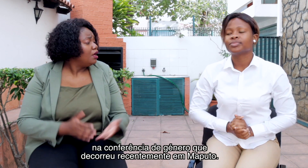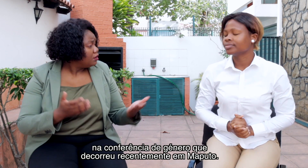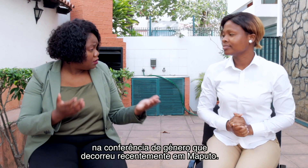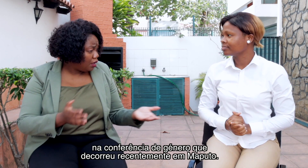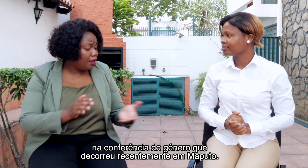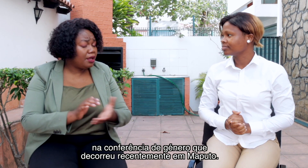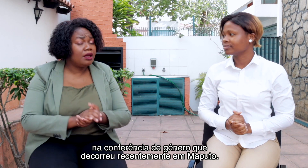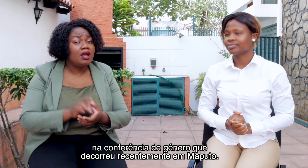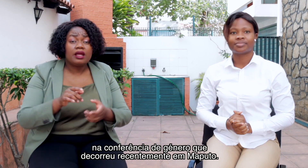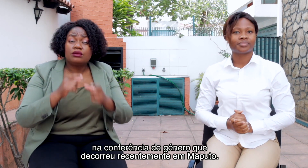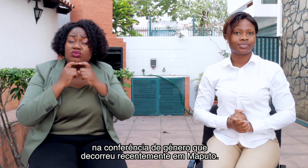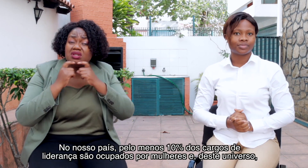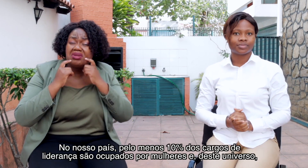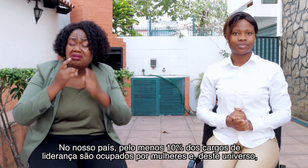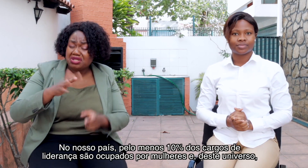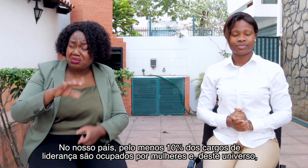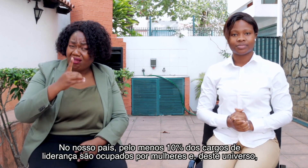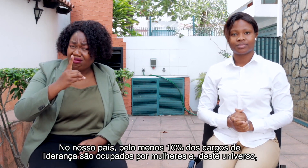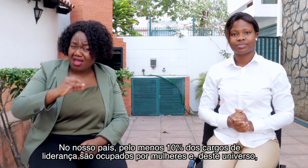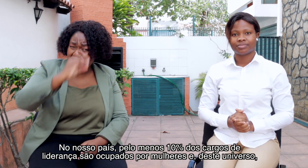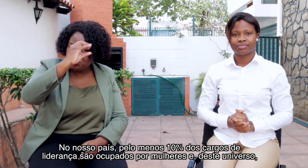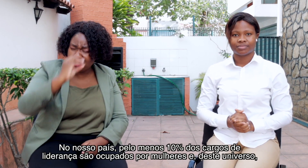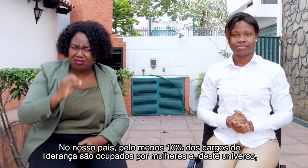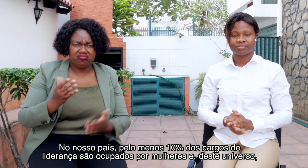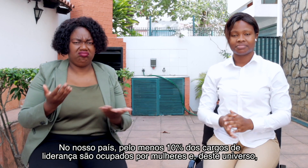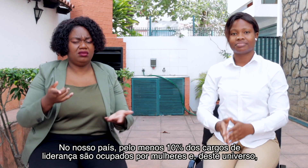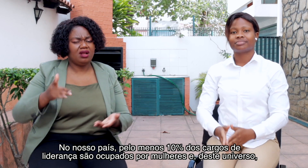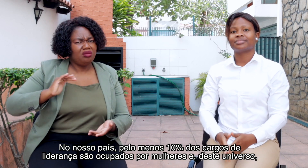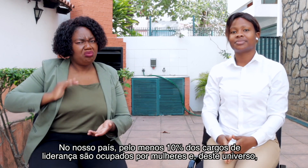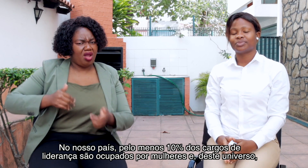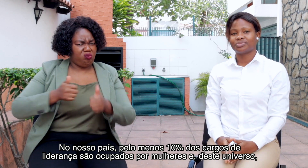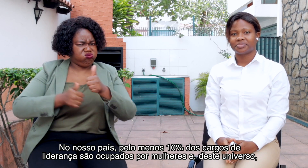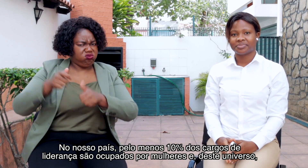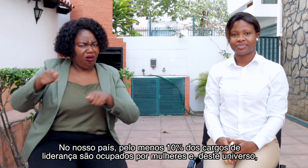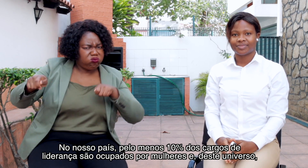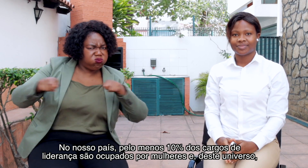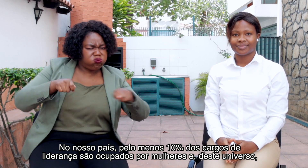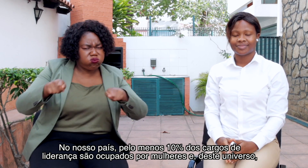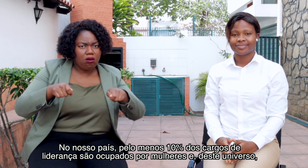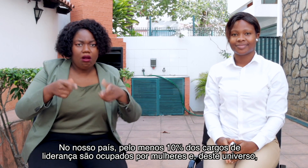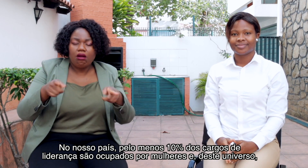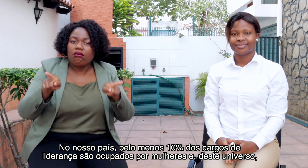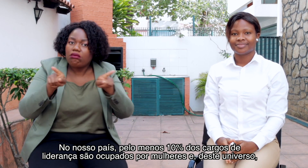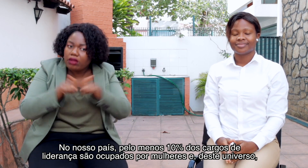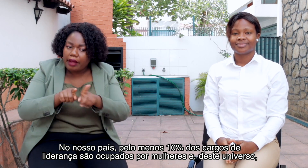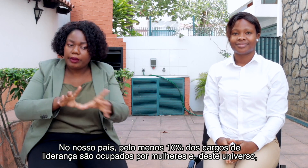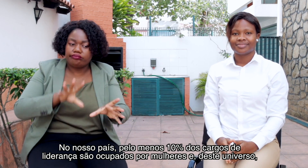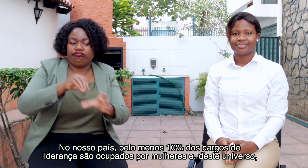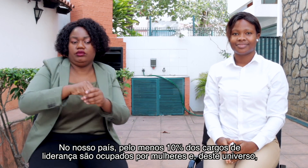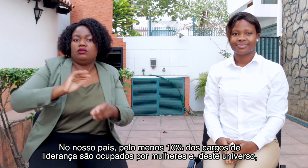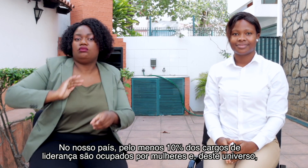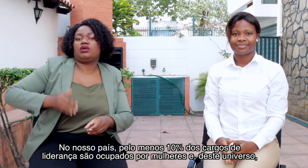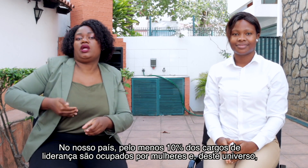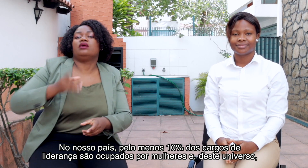decorreu recentemente em Maputo. No nosso país, pelo menos 10% dos cargos de liderança são ocupados por